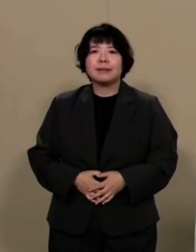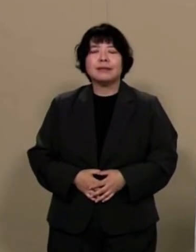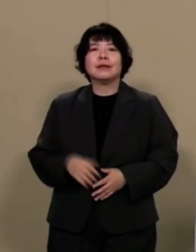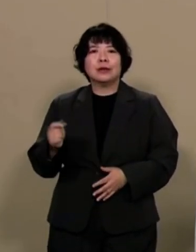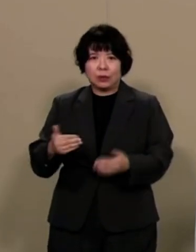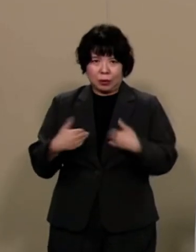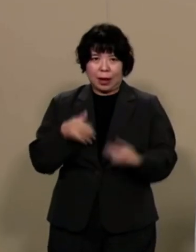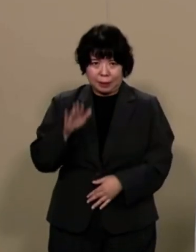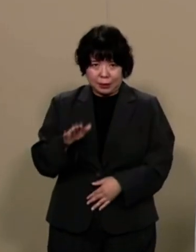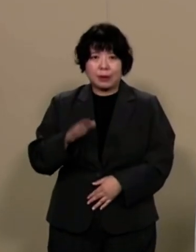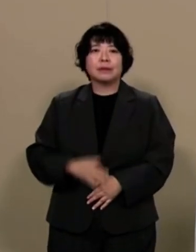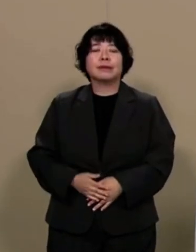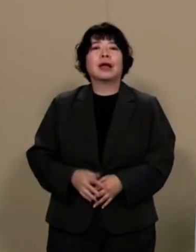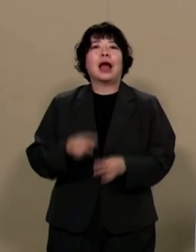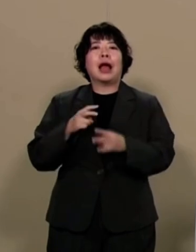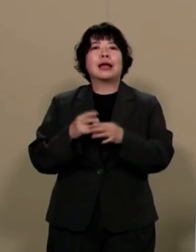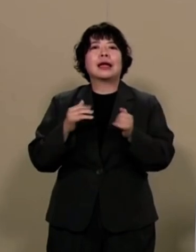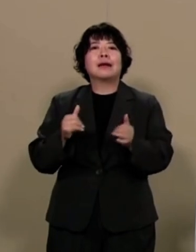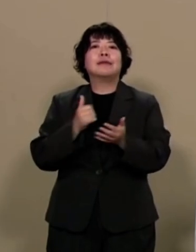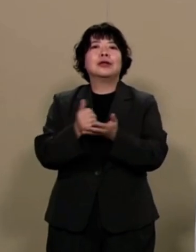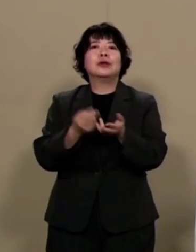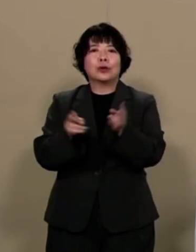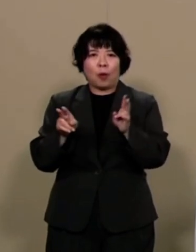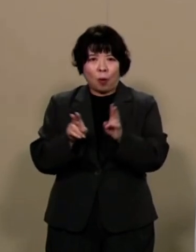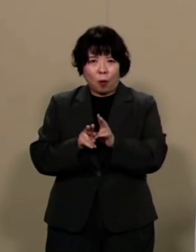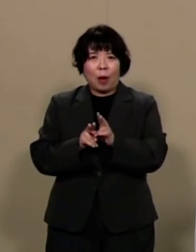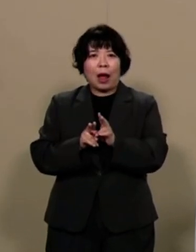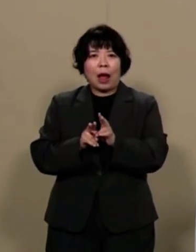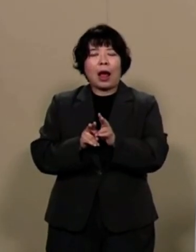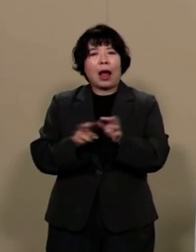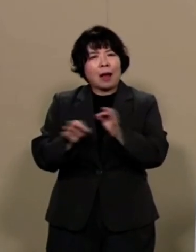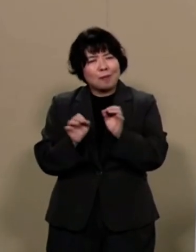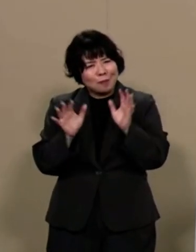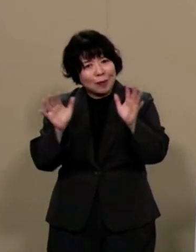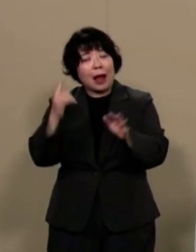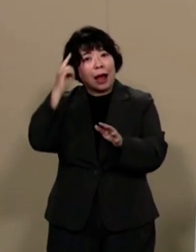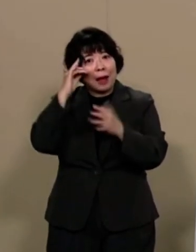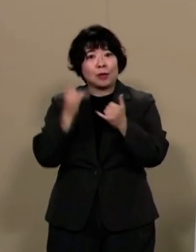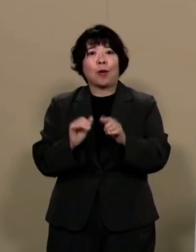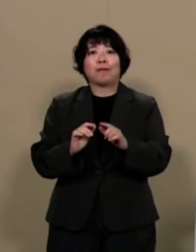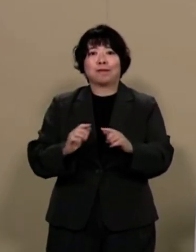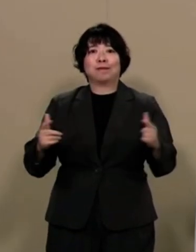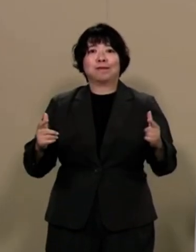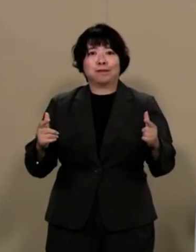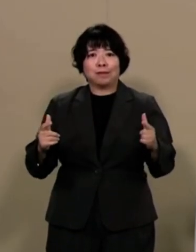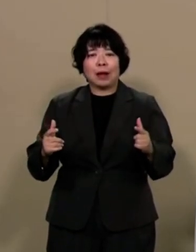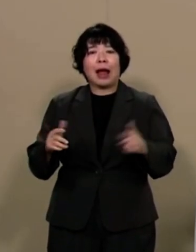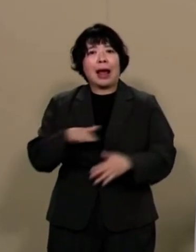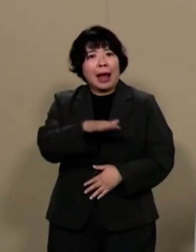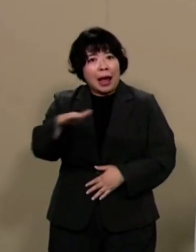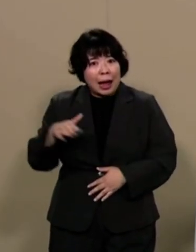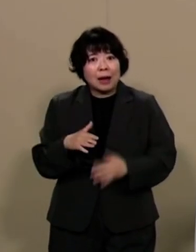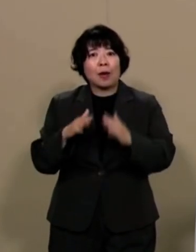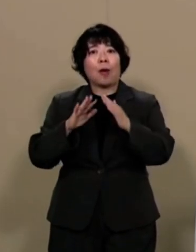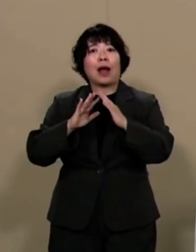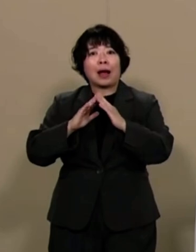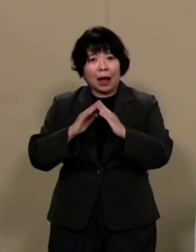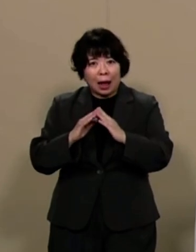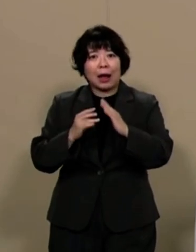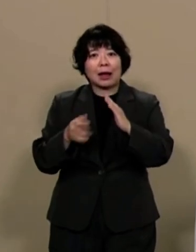ん立憲民党は分厚い中間層を復活させて皆さんの家計を温めること